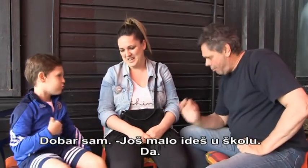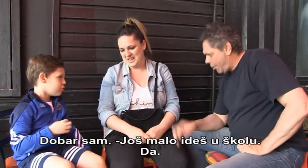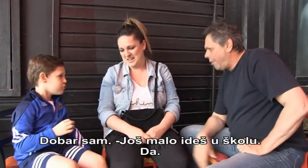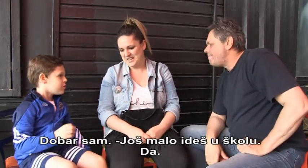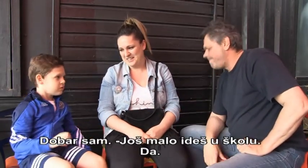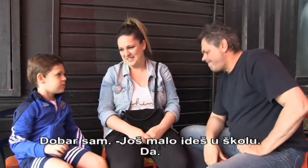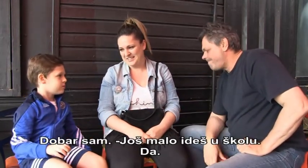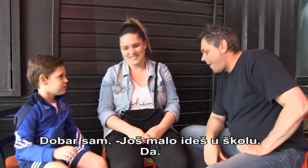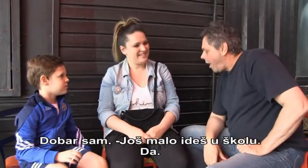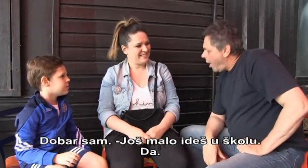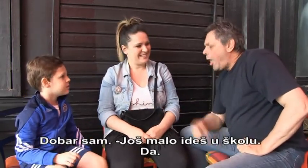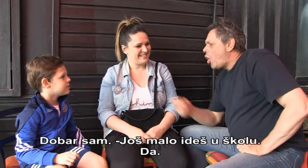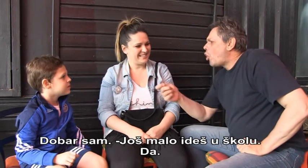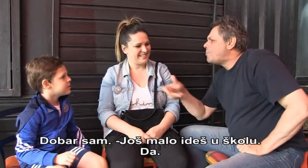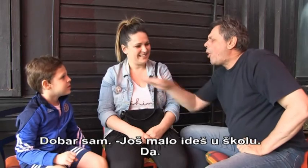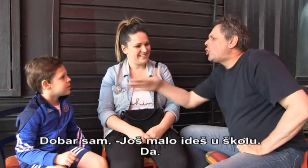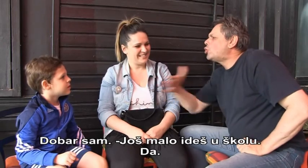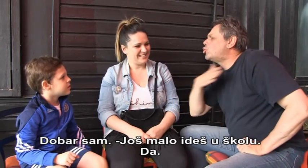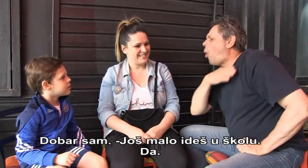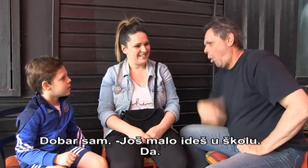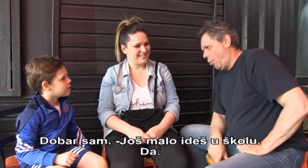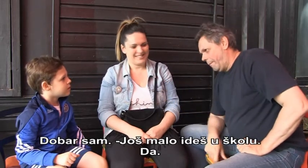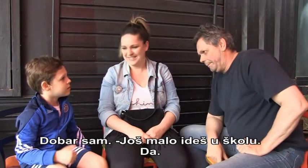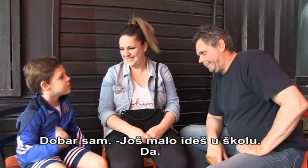Dobro. Još malo ideš u školu.